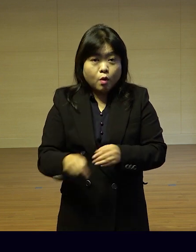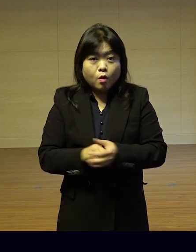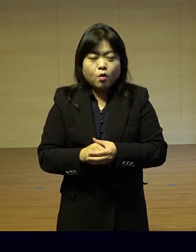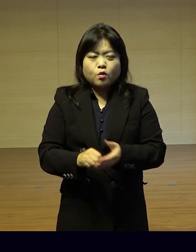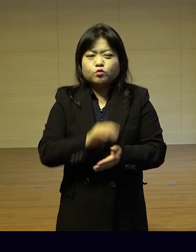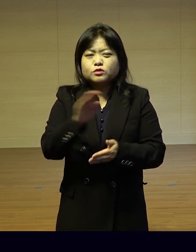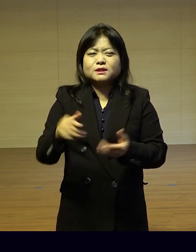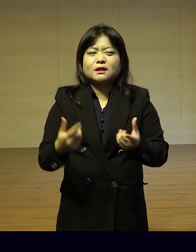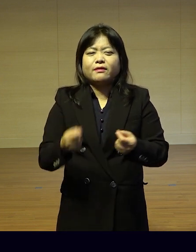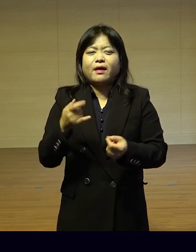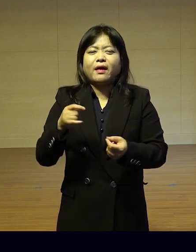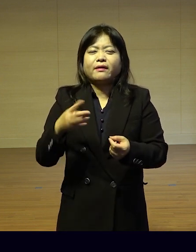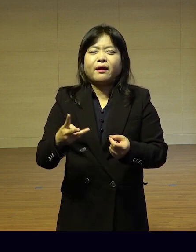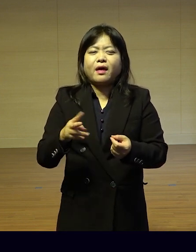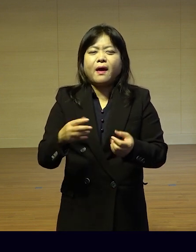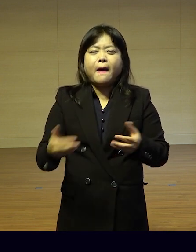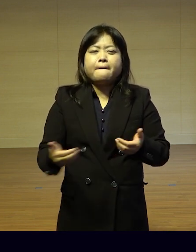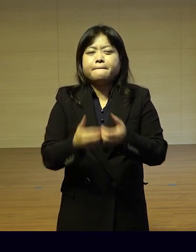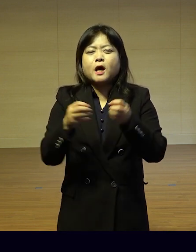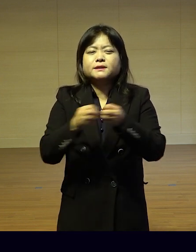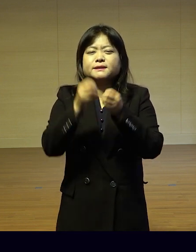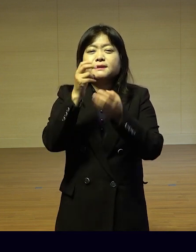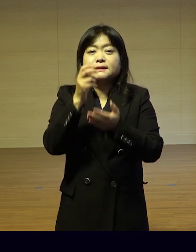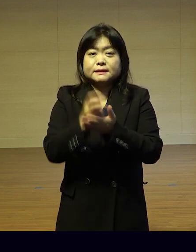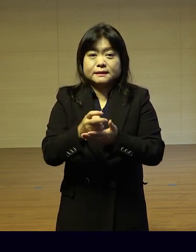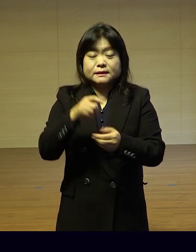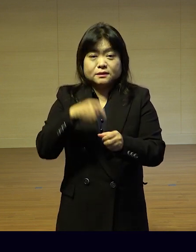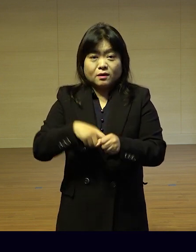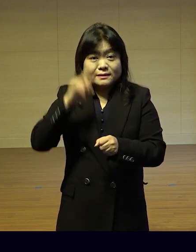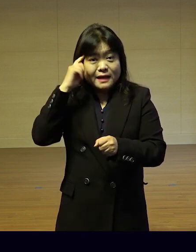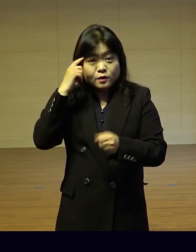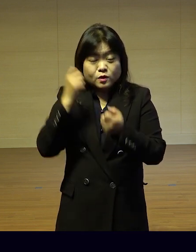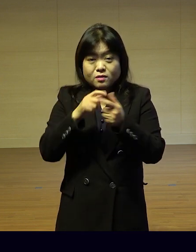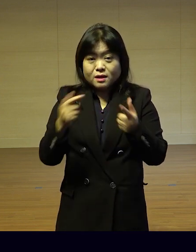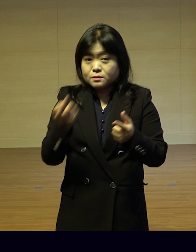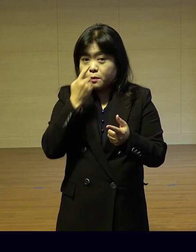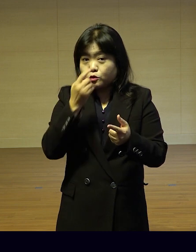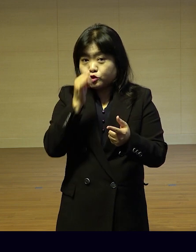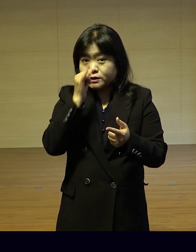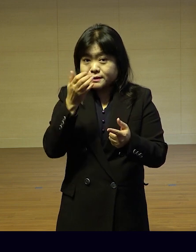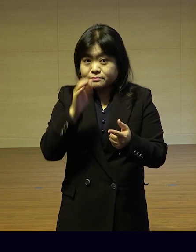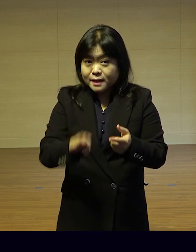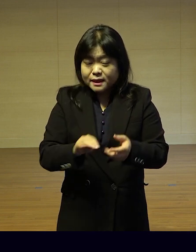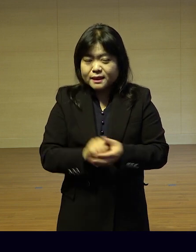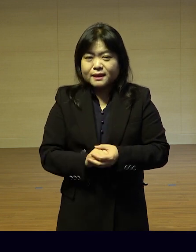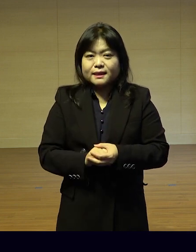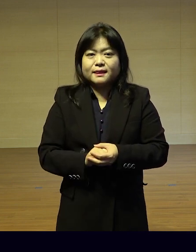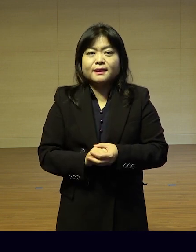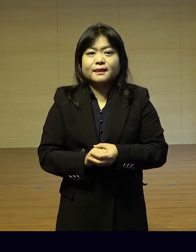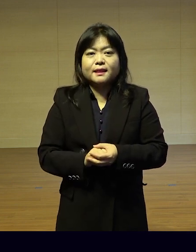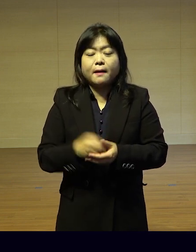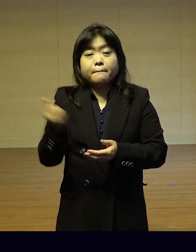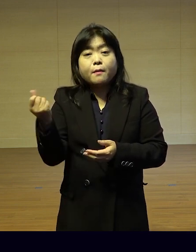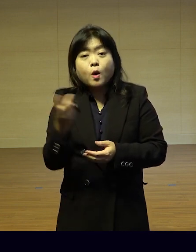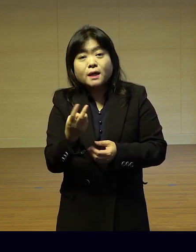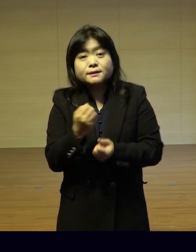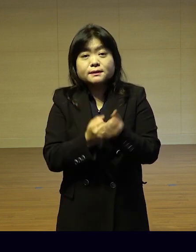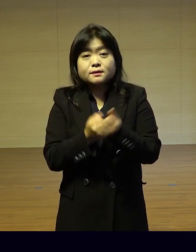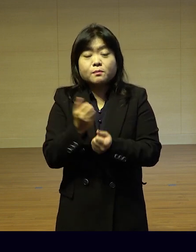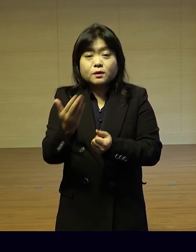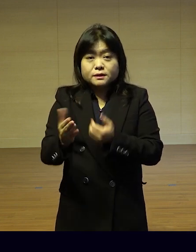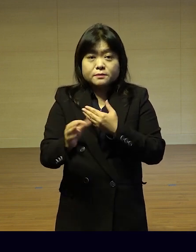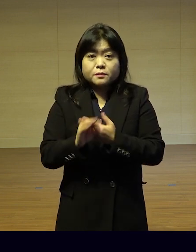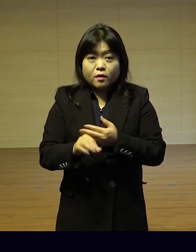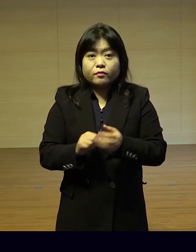우리가 그러면 이런 해겔의 변증적 사회로부터 뭐 여러 가지를 배울 수 있겠습니다만 몇 가지를